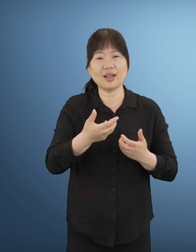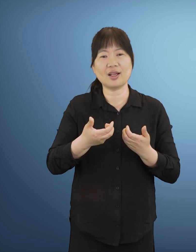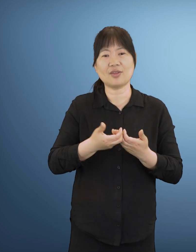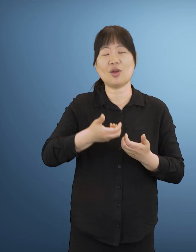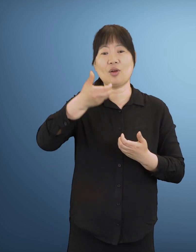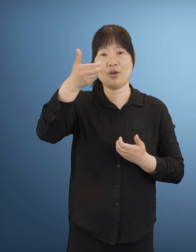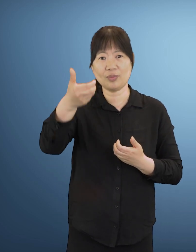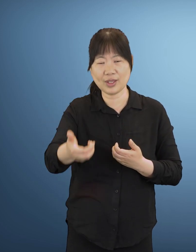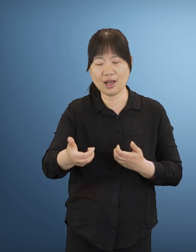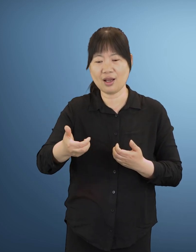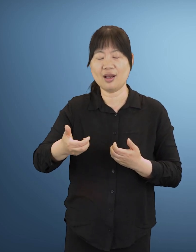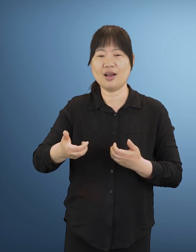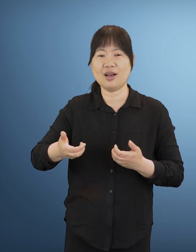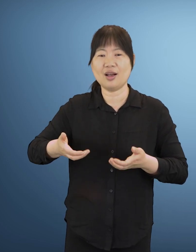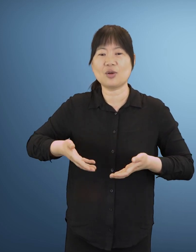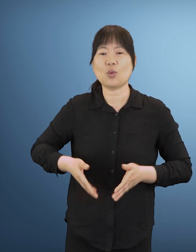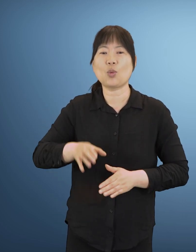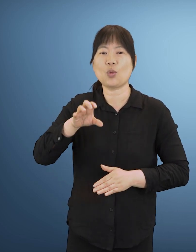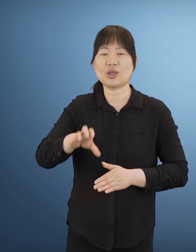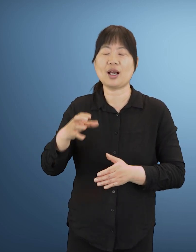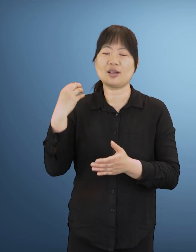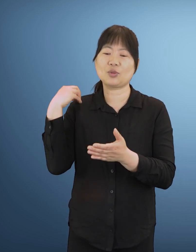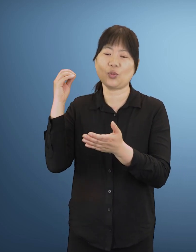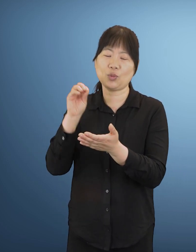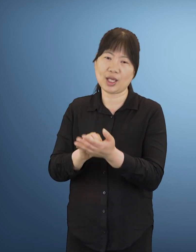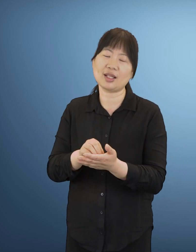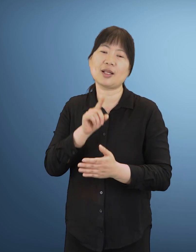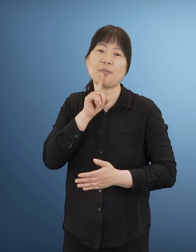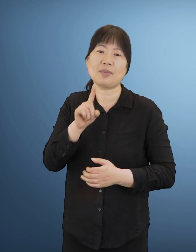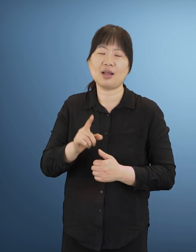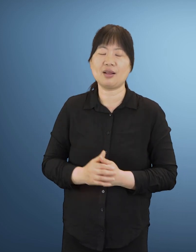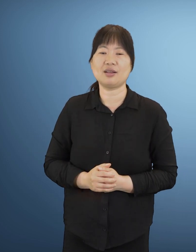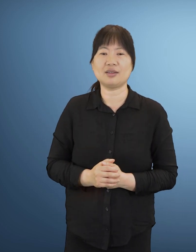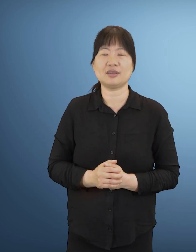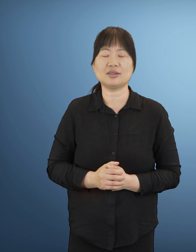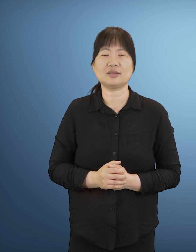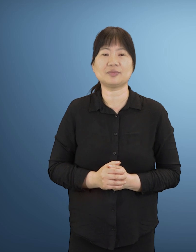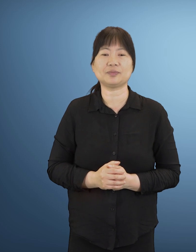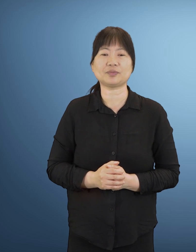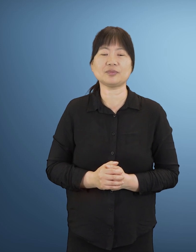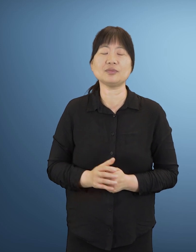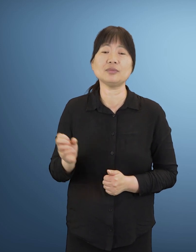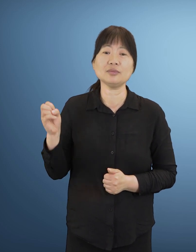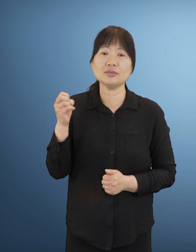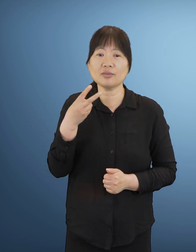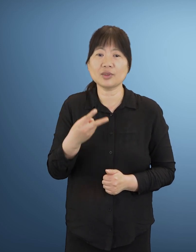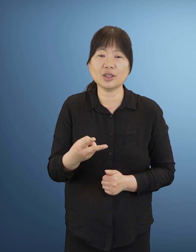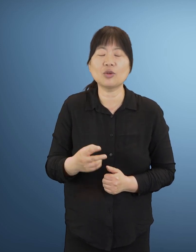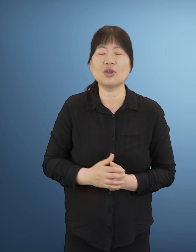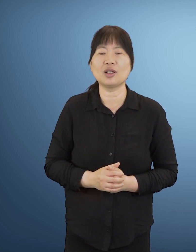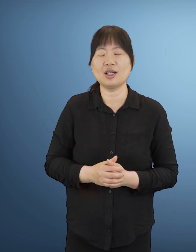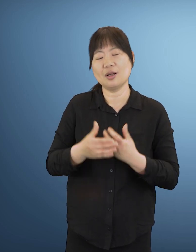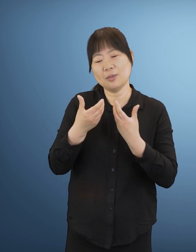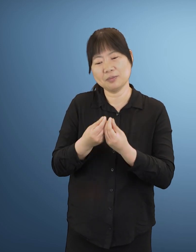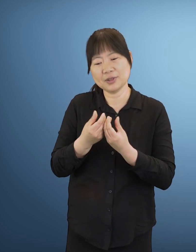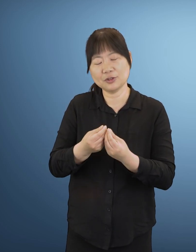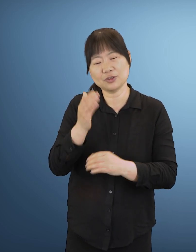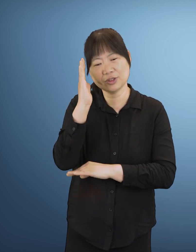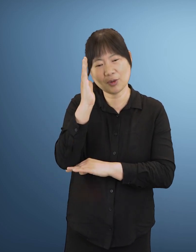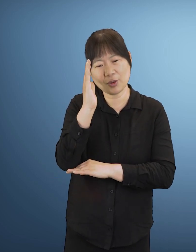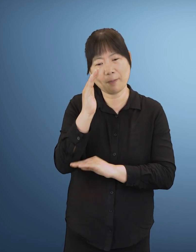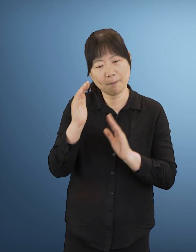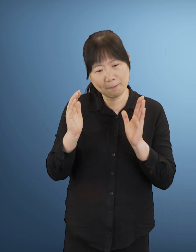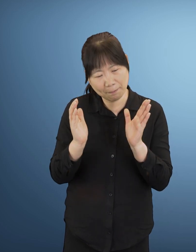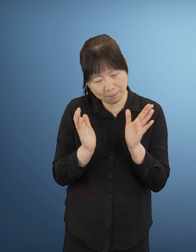떠나서 고향으로 돌아가사. 자, 그리고 또 비유를 마친